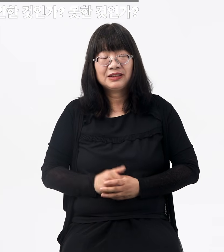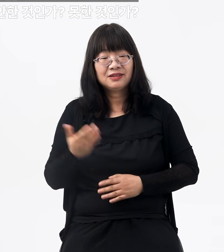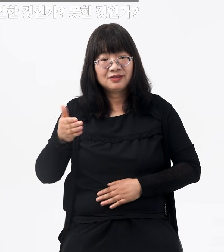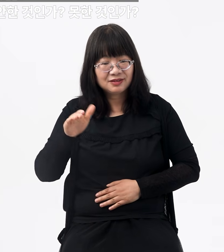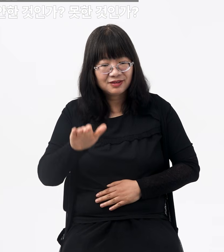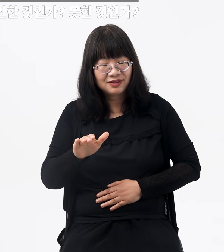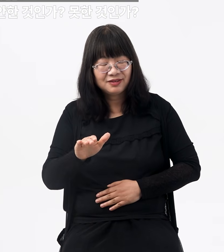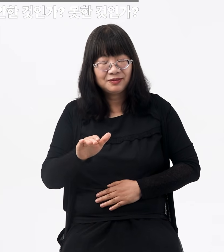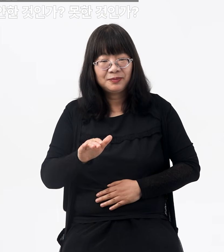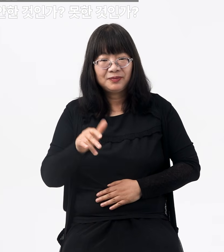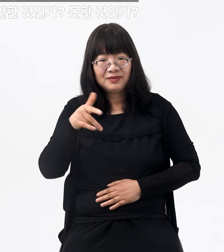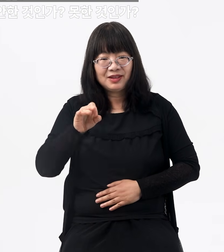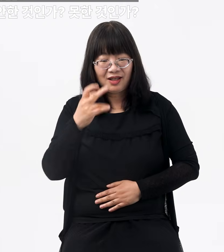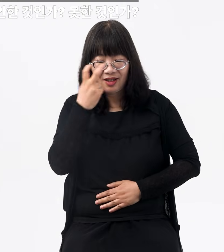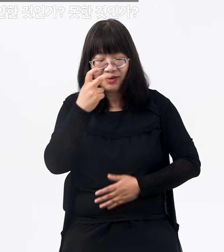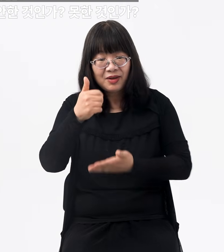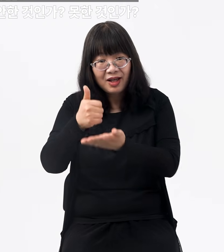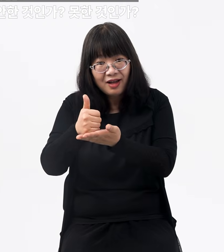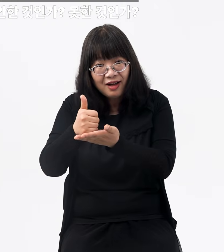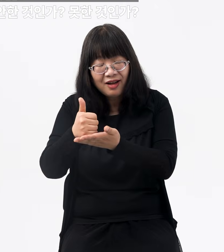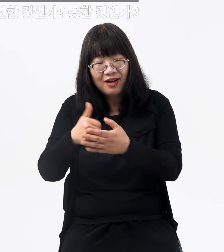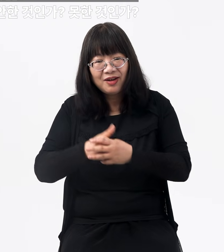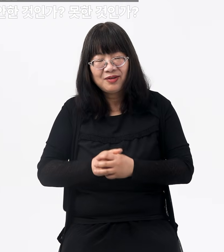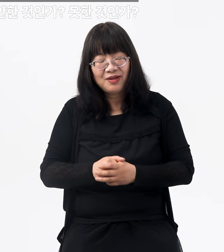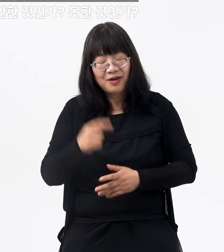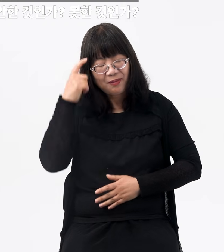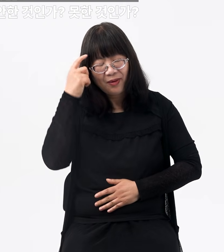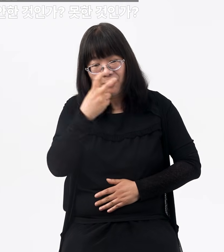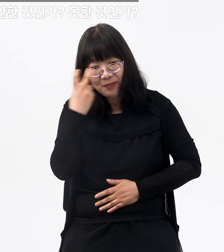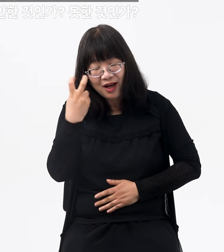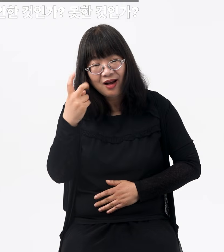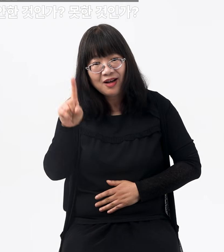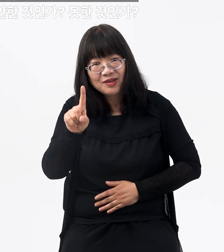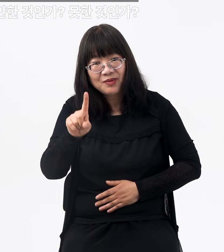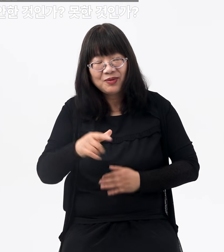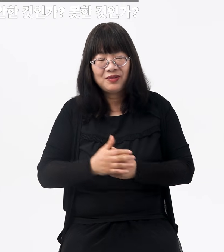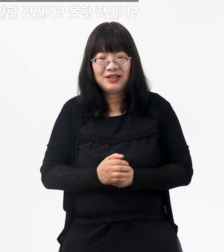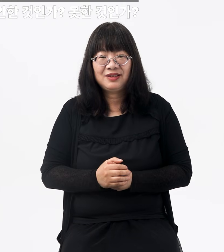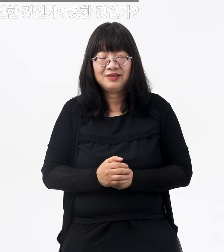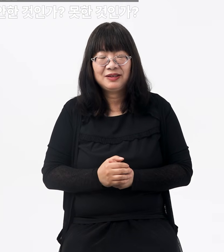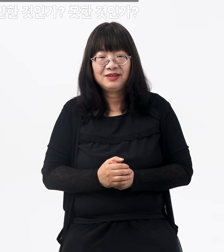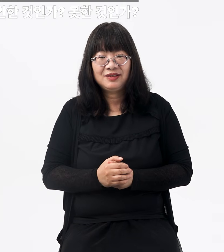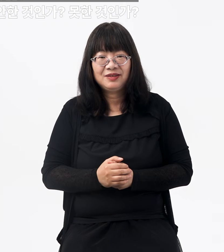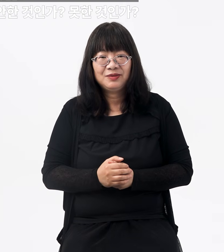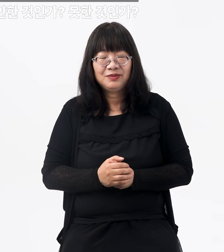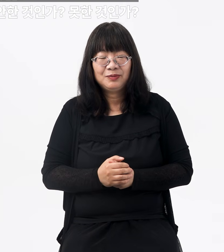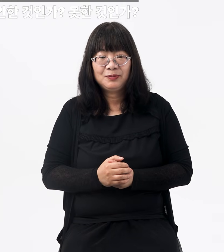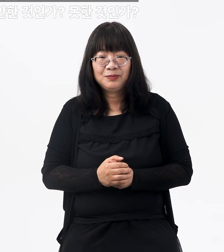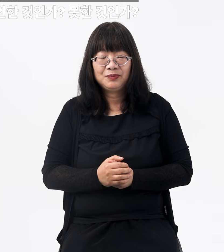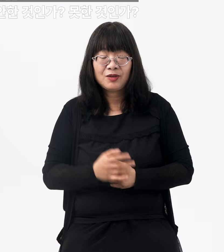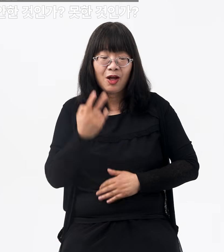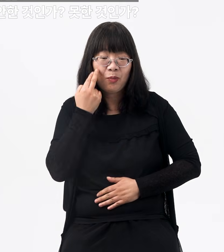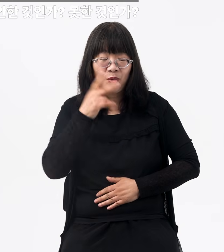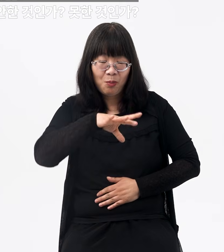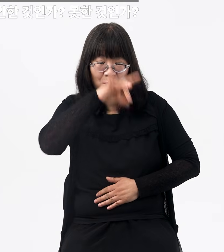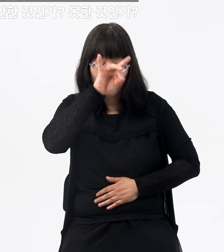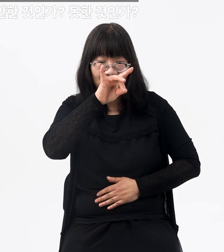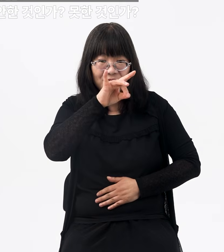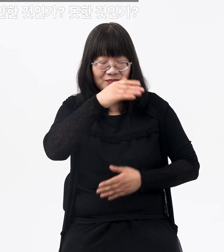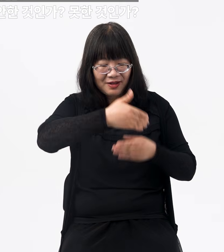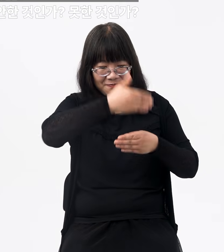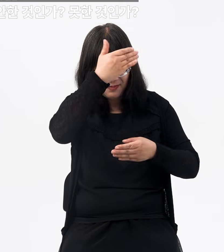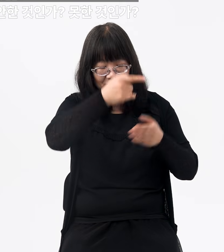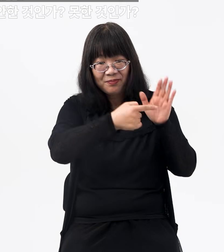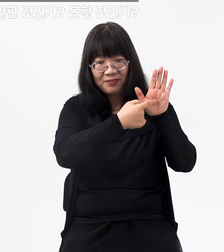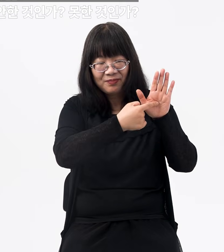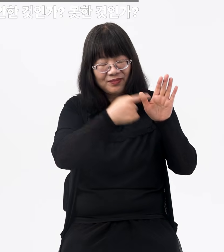근데 이분이 아주 이 머리가 좋은 게 이걸 미국에서 먼저